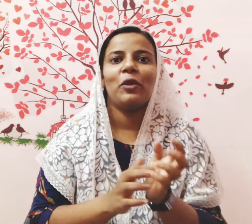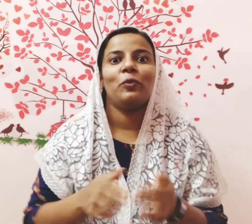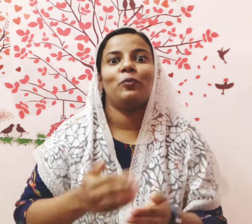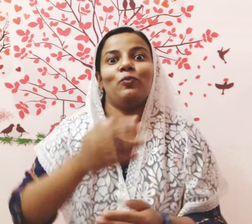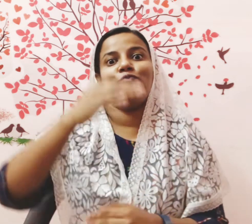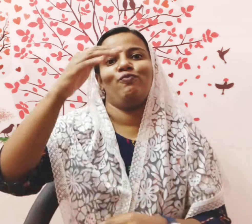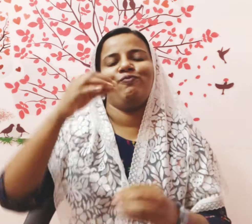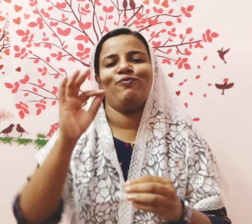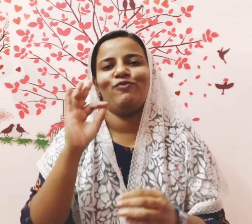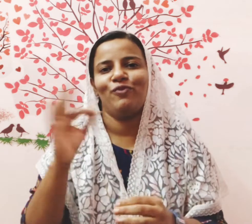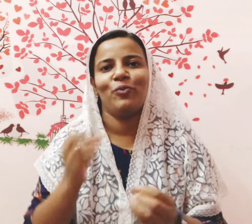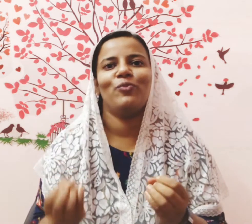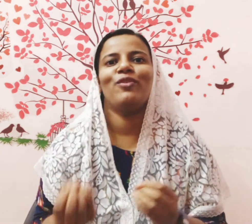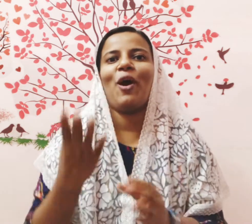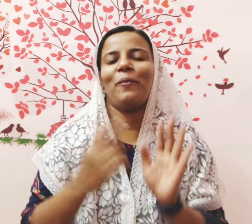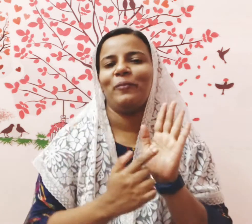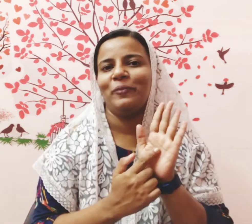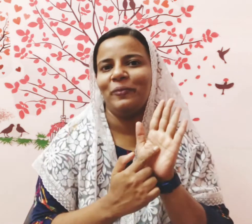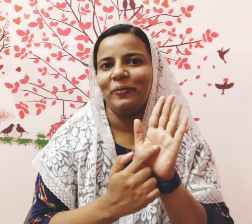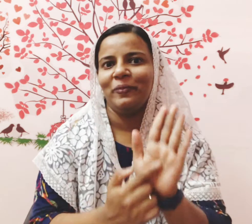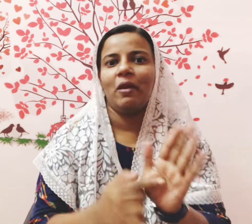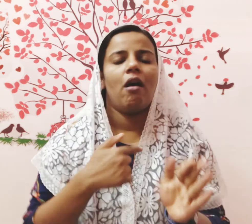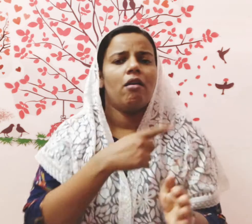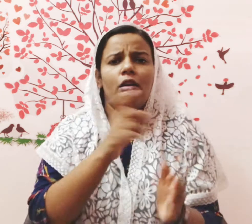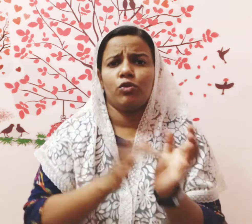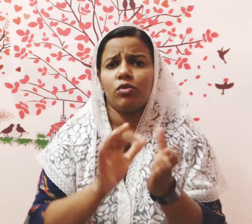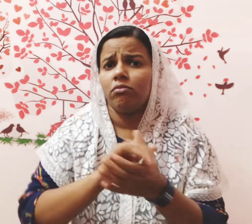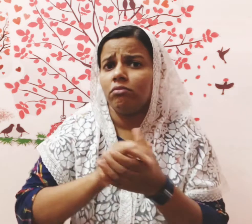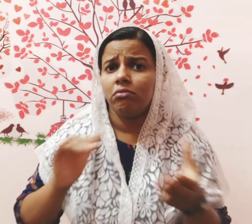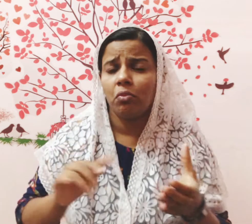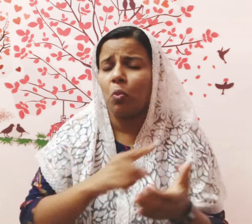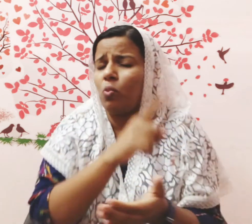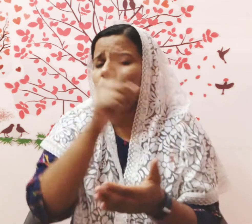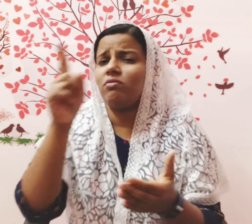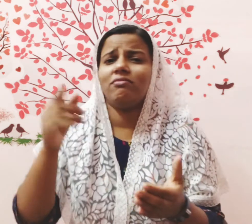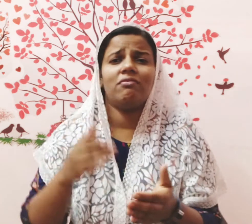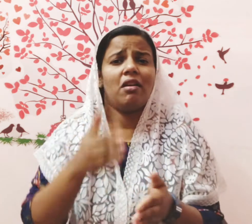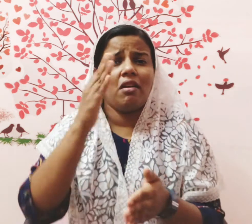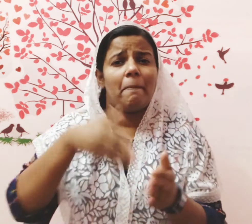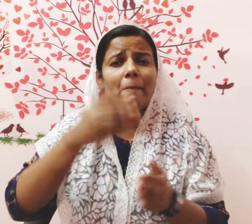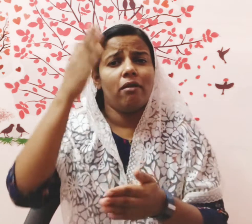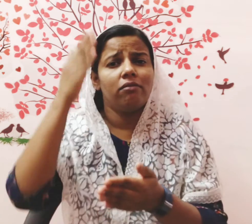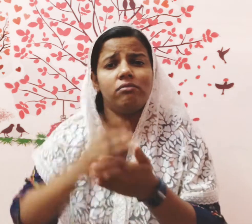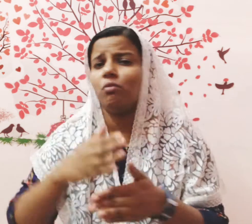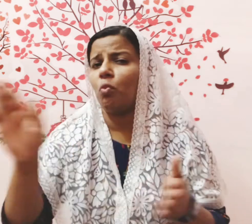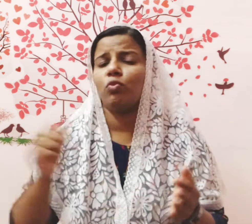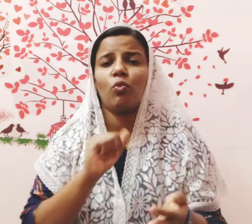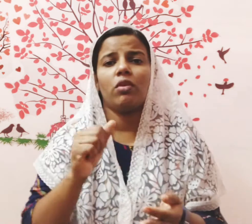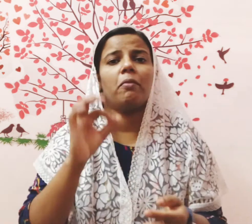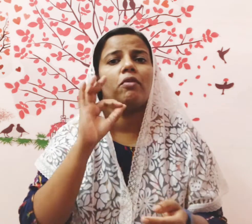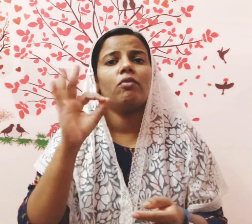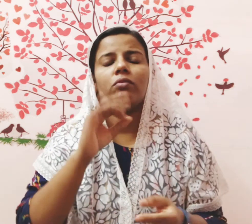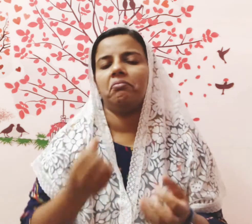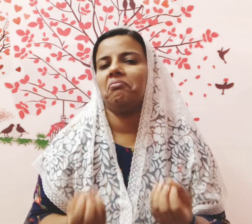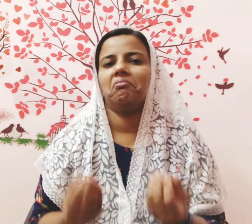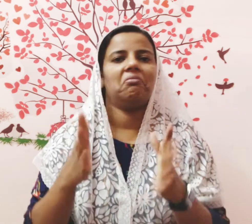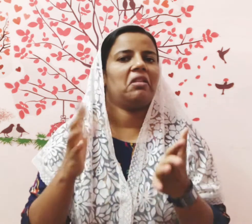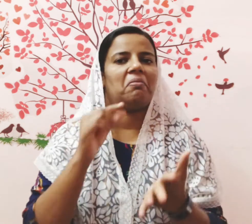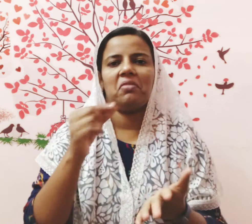അവൻ വളരെ ഫലം കായ്ക്കും. എപ്പാർട്ട് ഫ്രം മീ, എന്നെ പിരിഞ്ഞ്, കട്ട് ഓഫ് ഫ്രം വൈറ്റൽ യൂണിയൻ വിത്ത് മീ, എന്നിൽ നിന്നുള്ള ആ